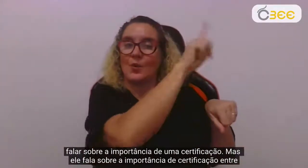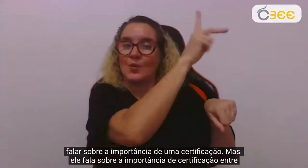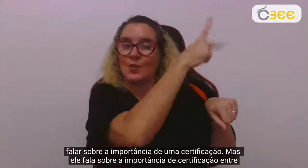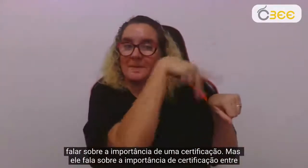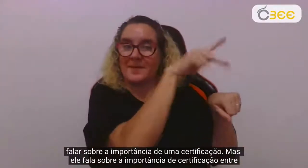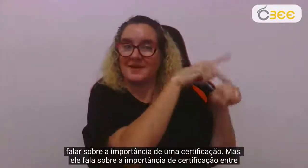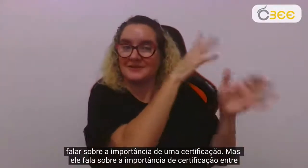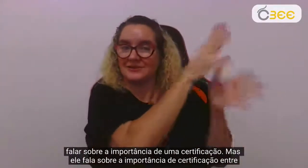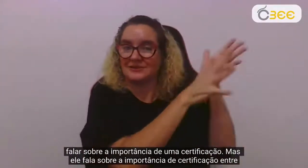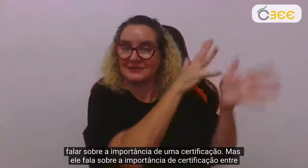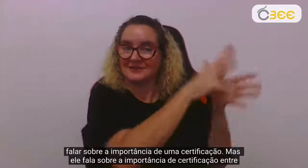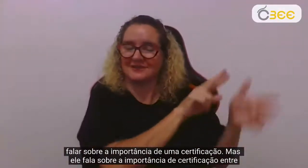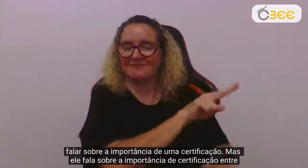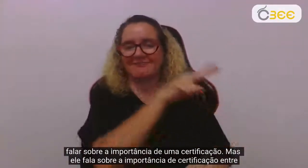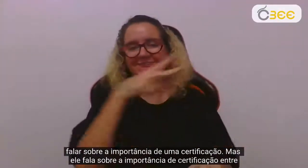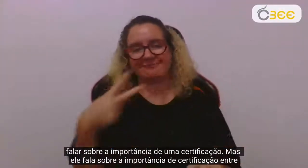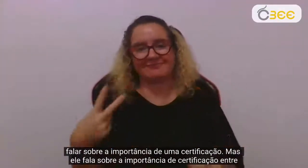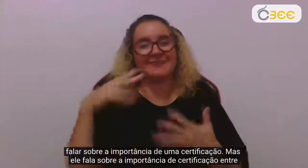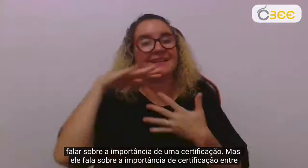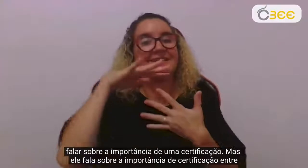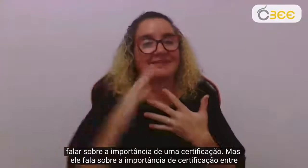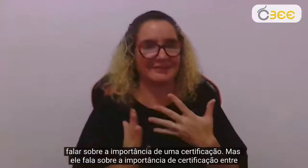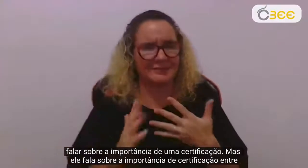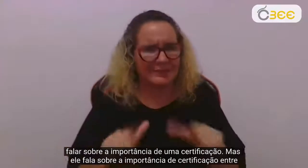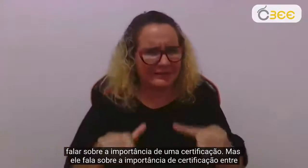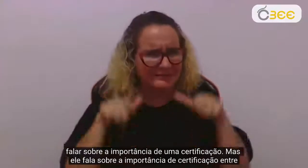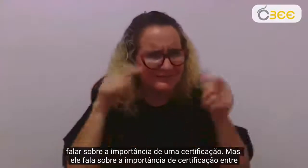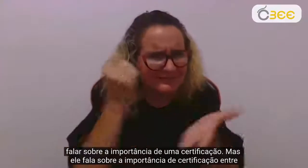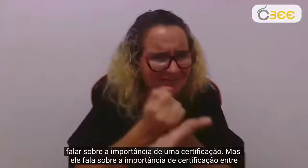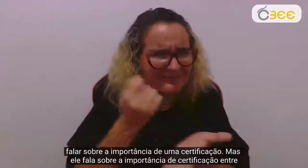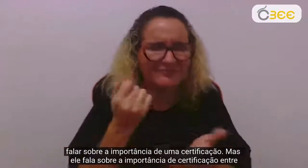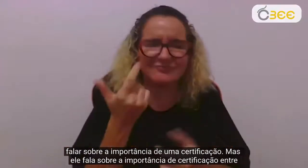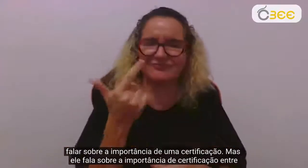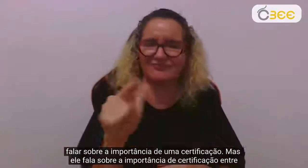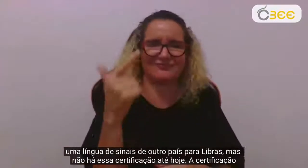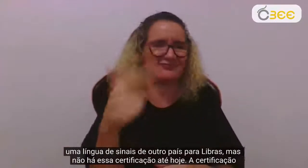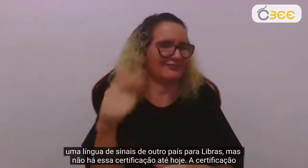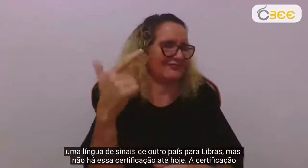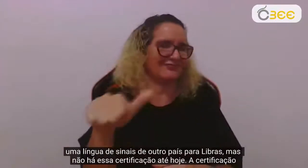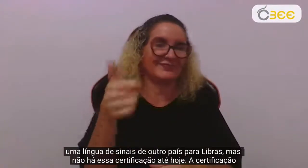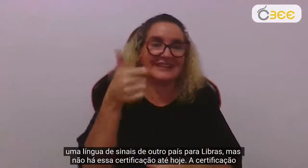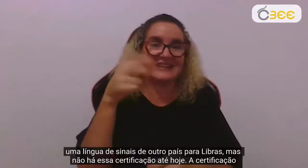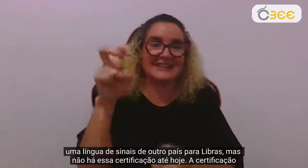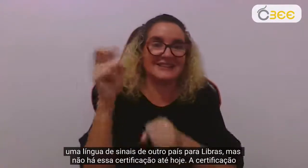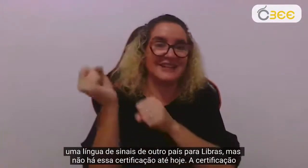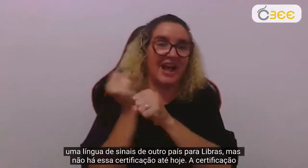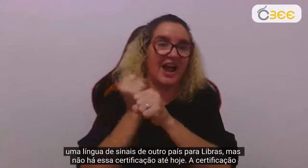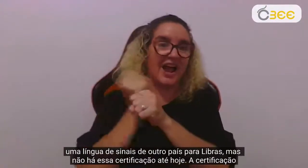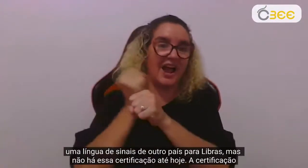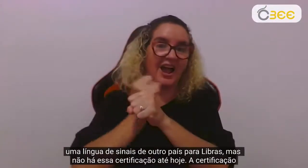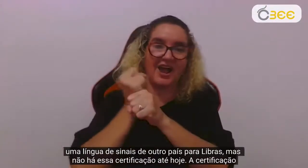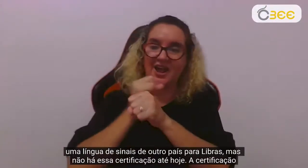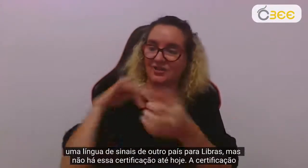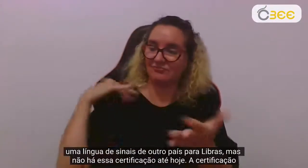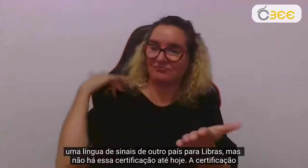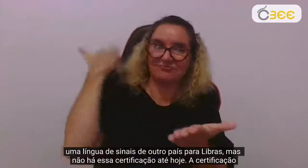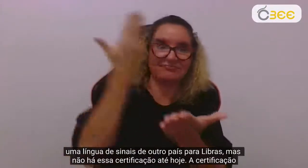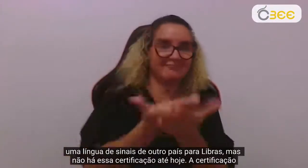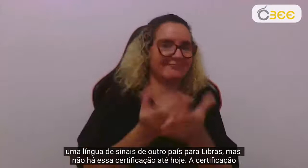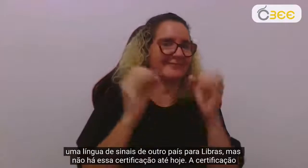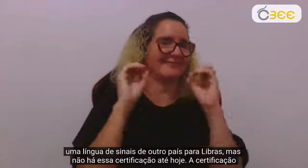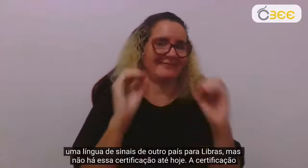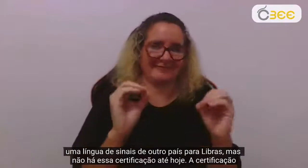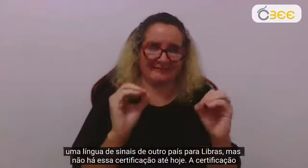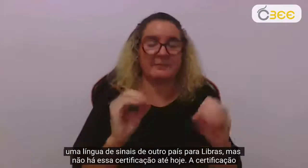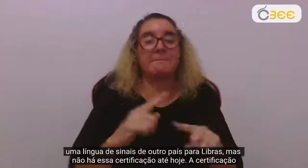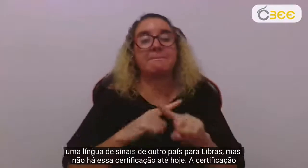uma certificação, mas ele fala sobre a importância de certificação entre uma língua de sinais de